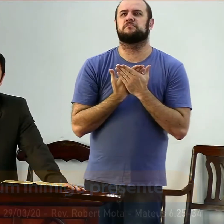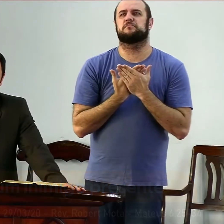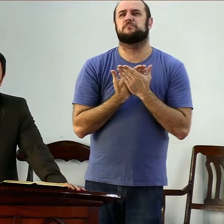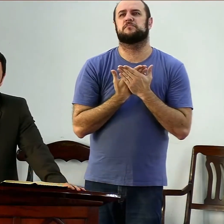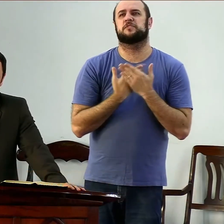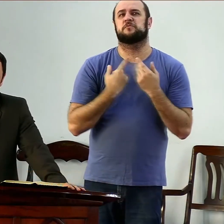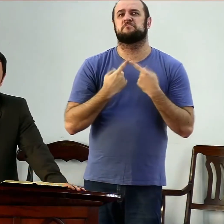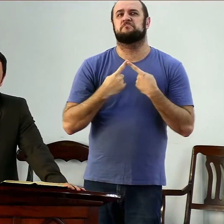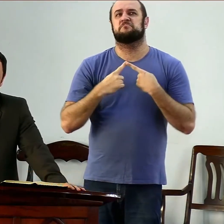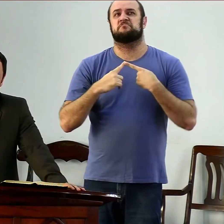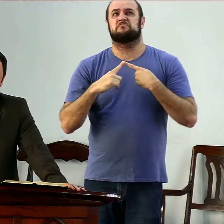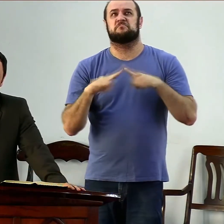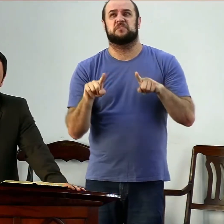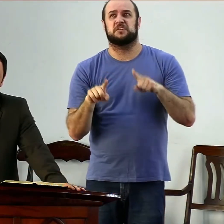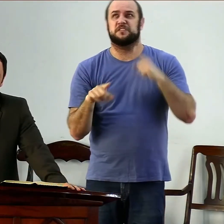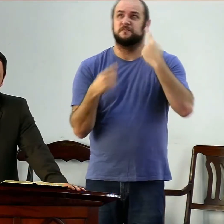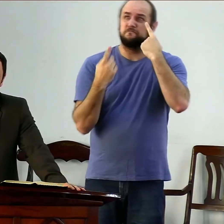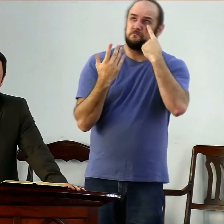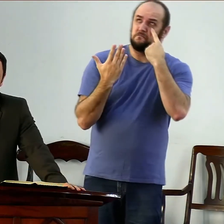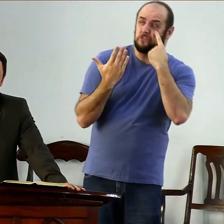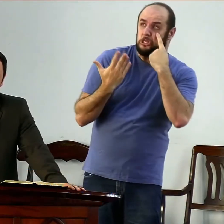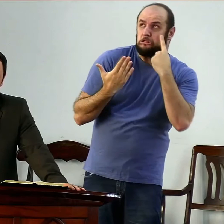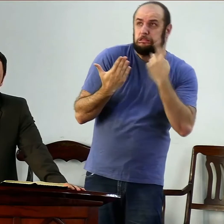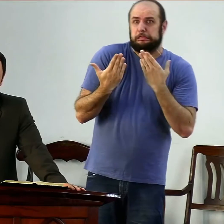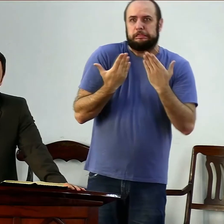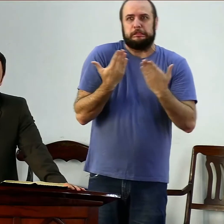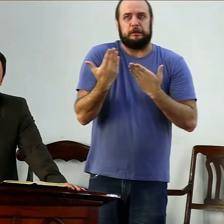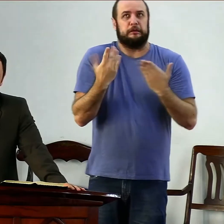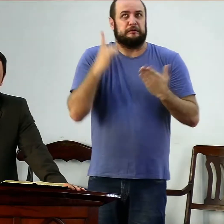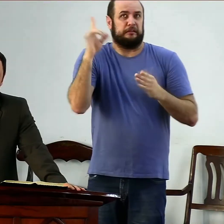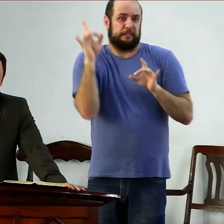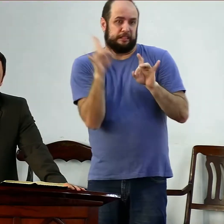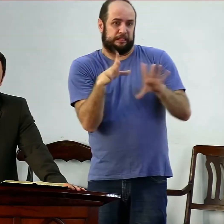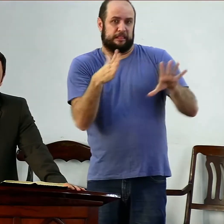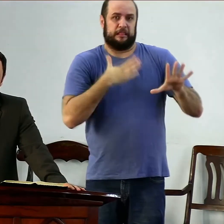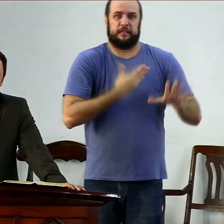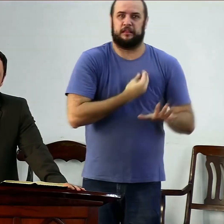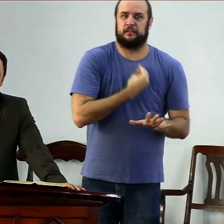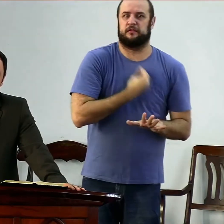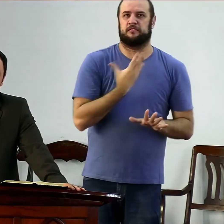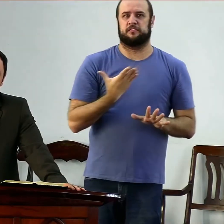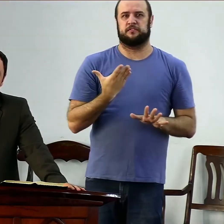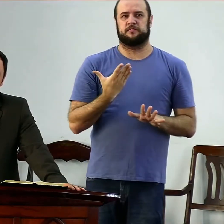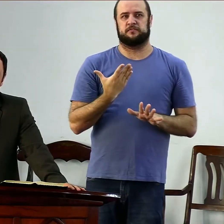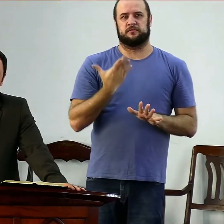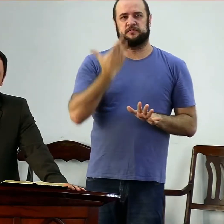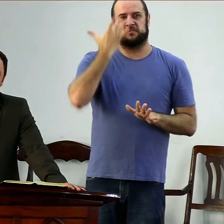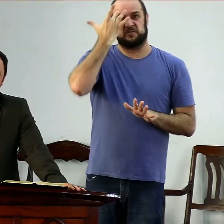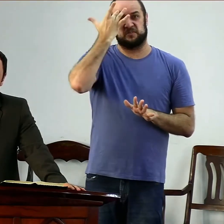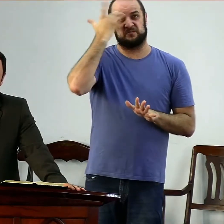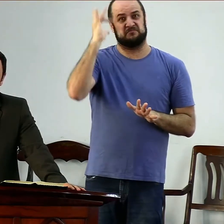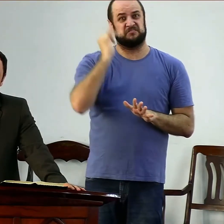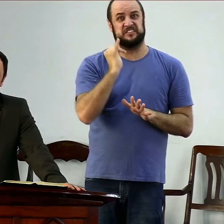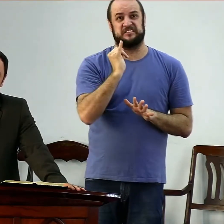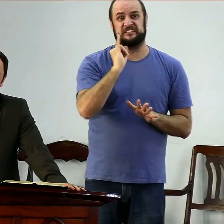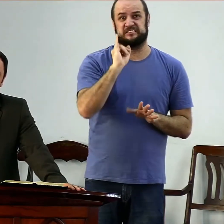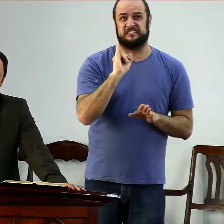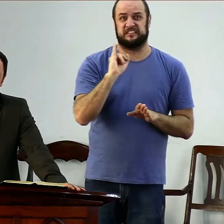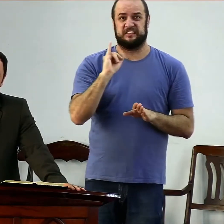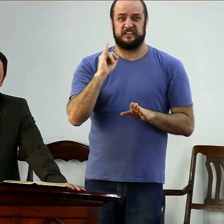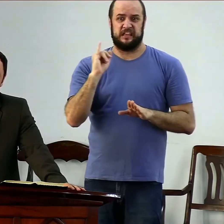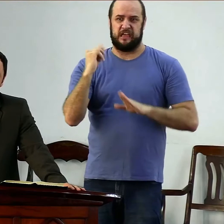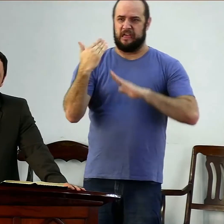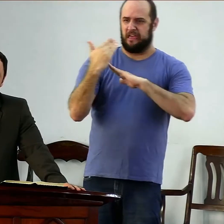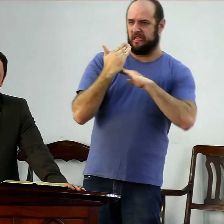Mas eu não sei se Ele vai me livrar desse problema. Mas eu não sei se Ele vai me ajudar diante desse